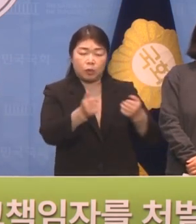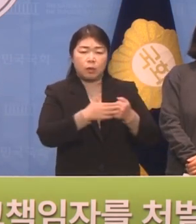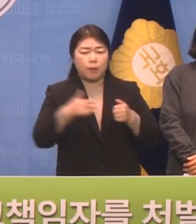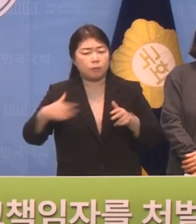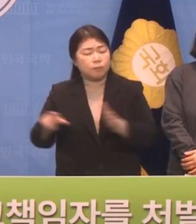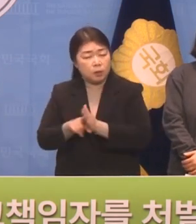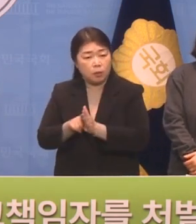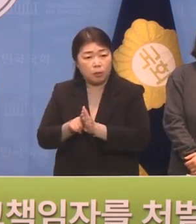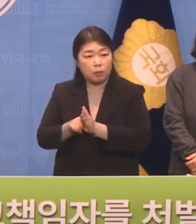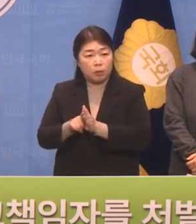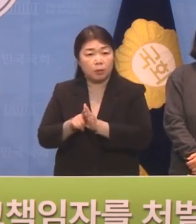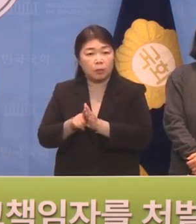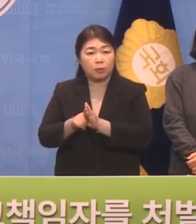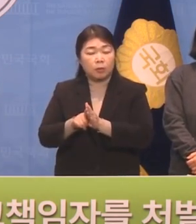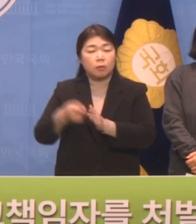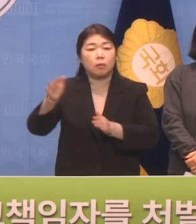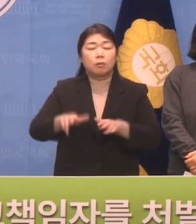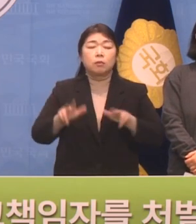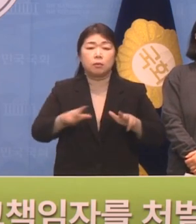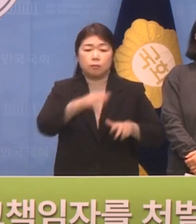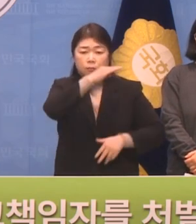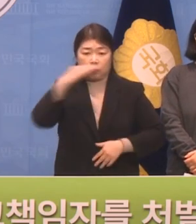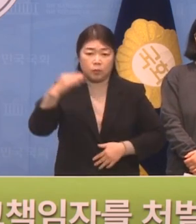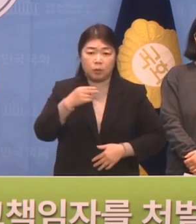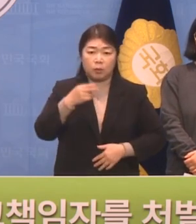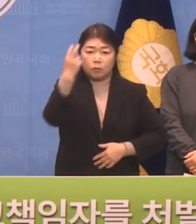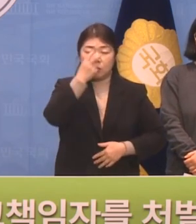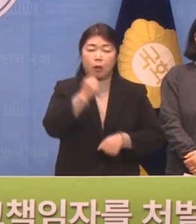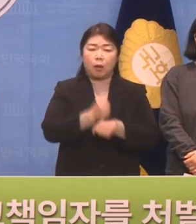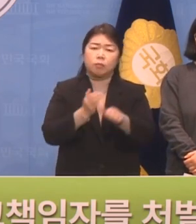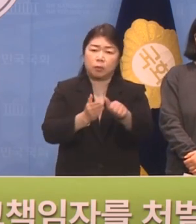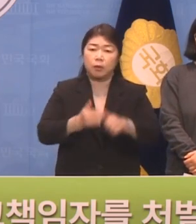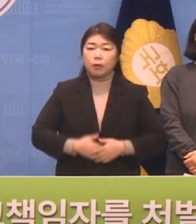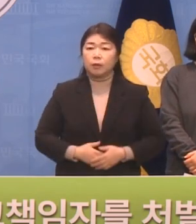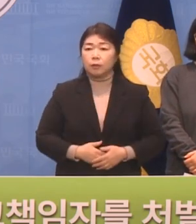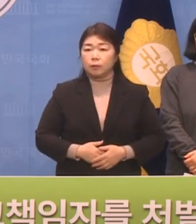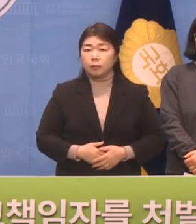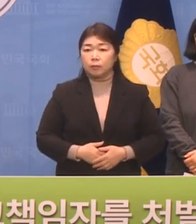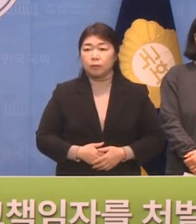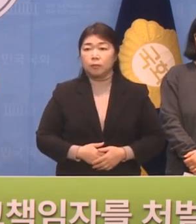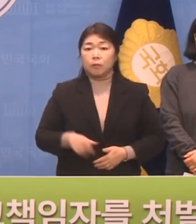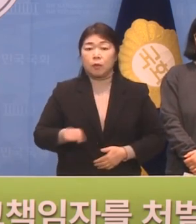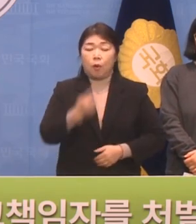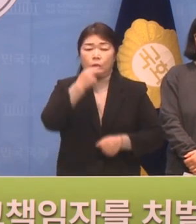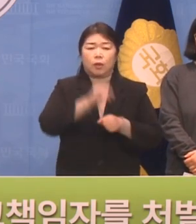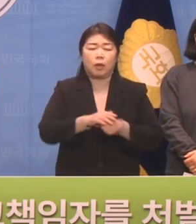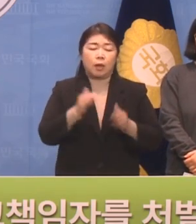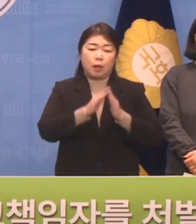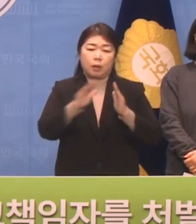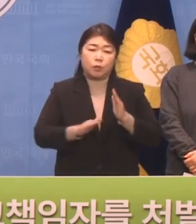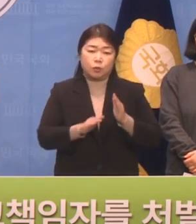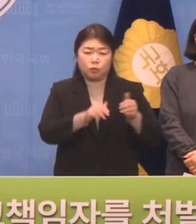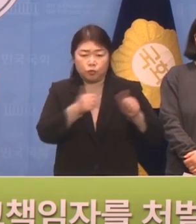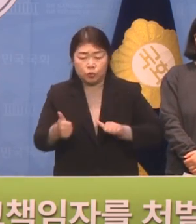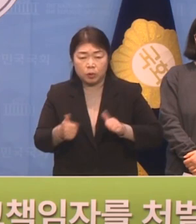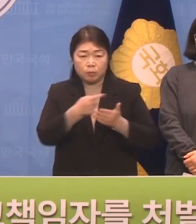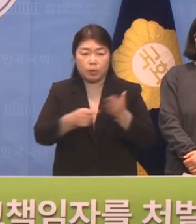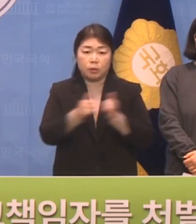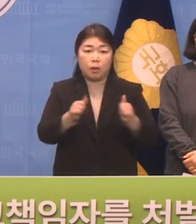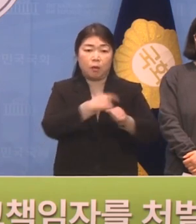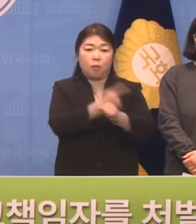있습니다. 이제 제대로 된 수사로 약속을 지켜주시기 바랍니다. 억울하게 가족을 잃은 피해자들이